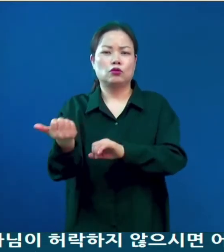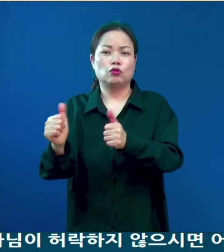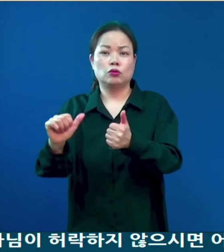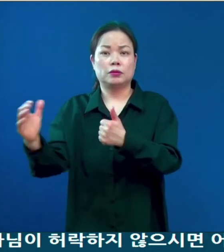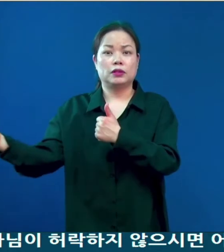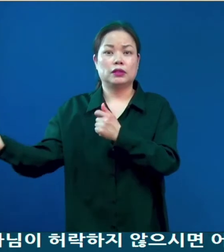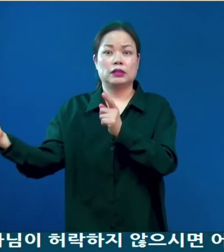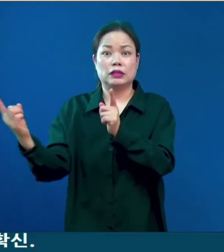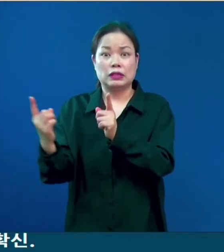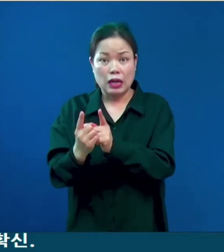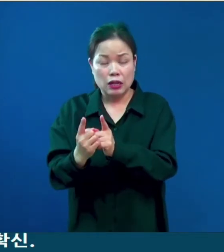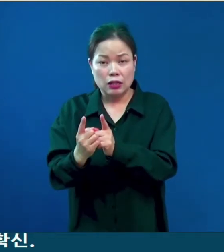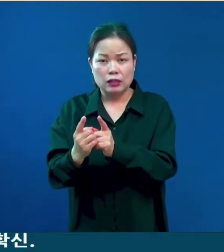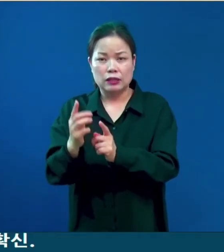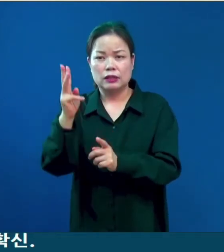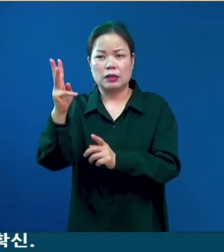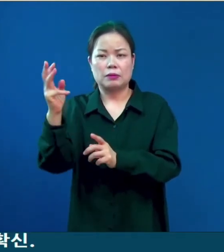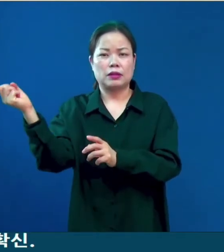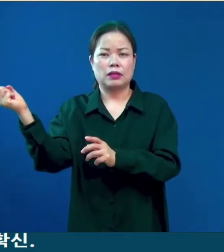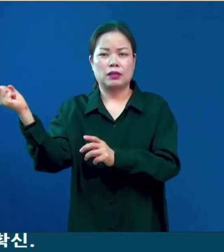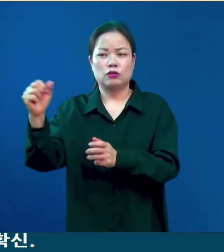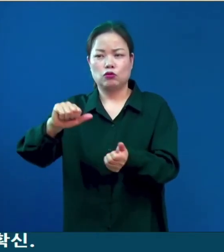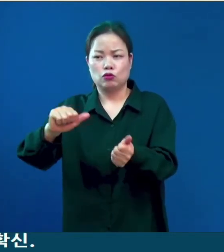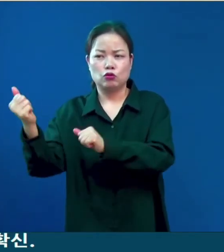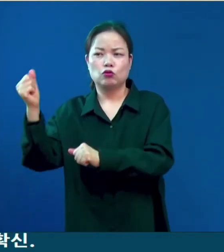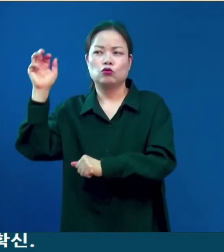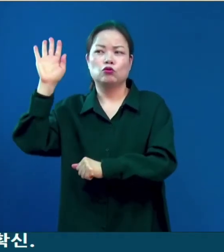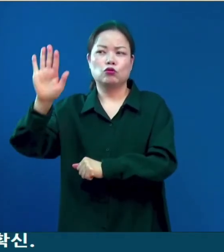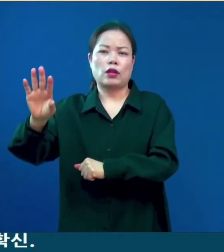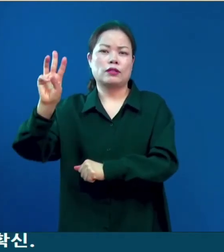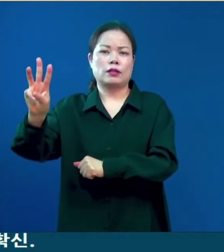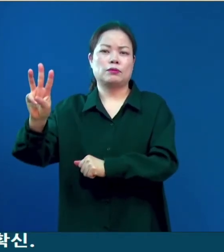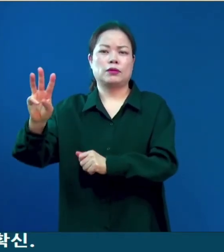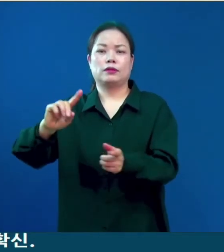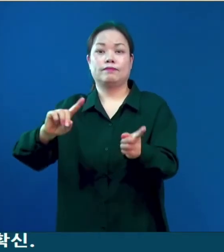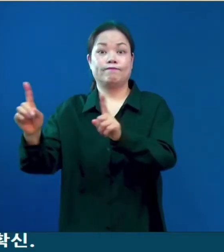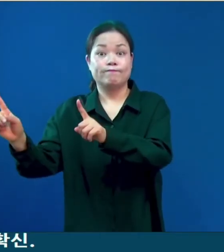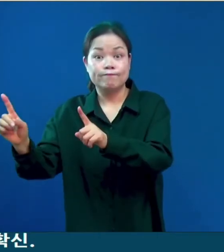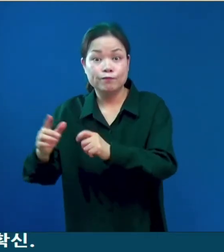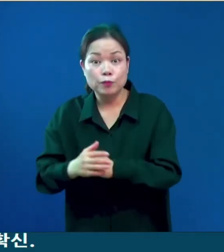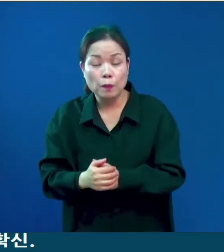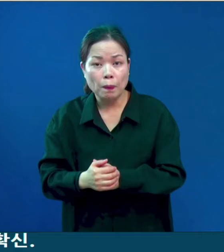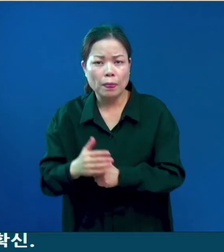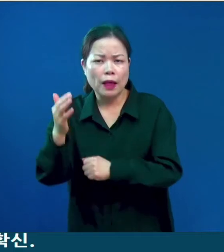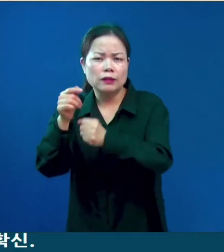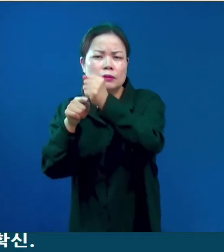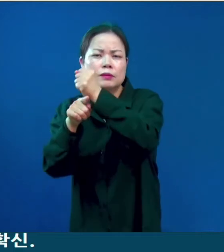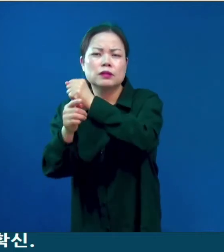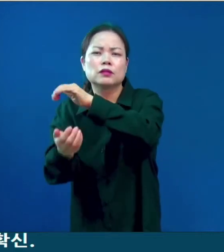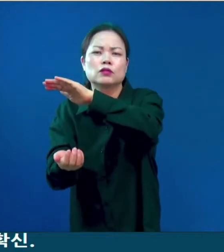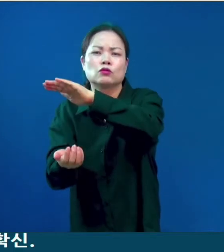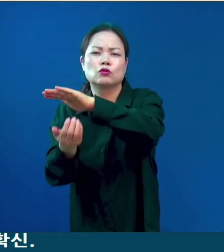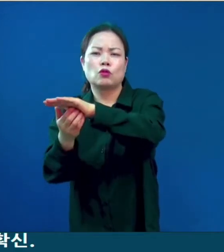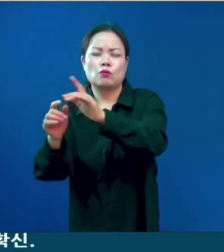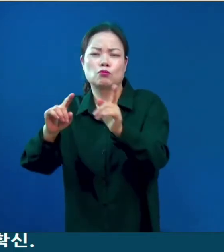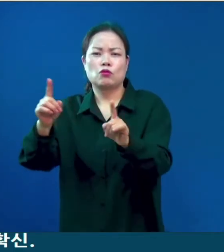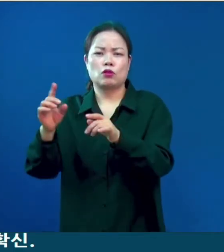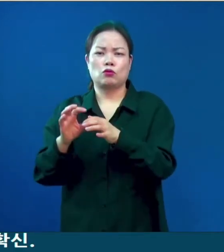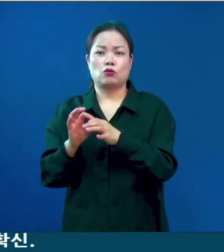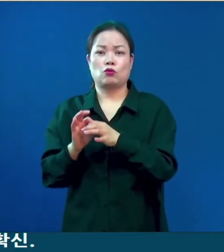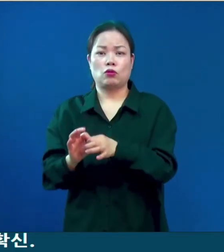죽임을 당하고 제3일에 살아나야 하리라 하시고, 하나님의 뜻을 이루며 부활을